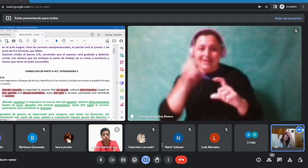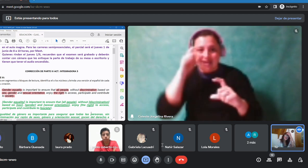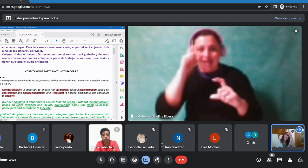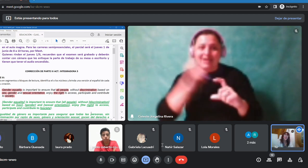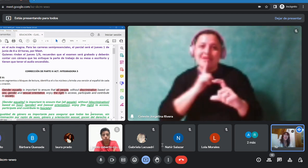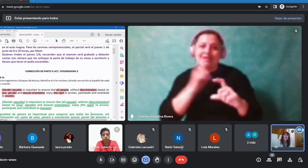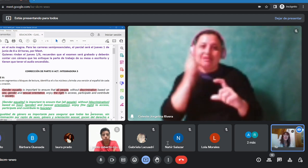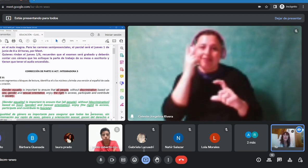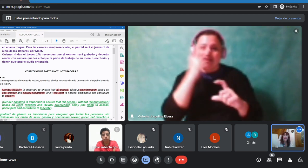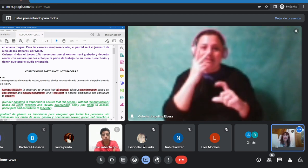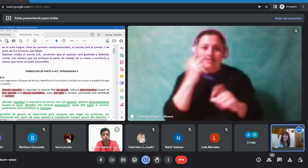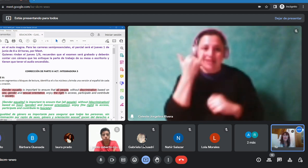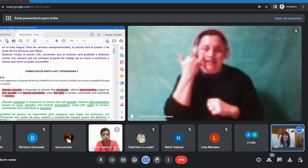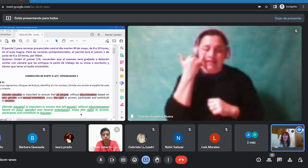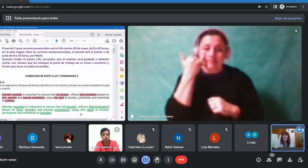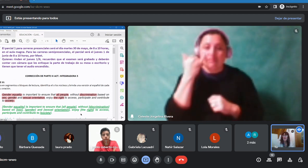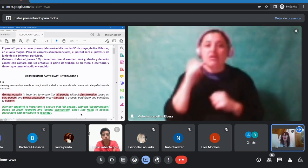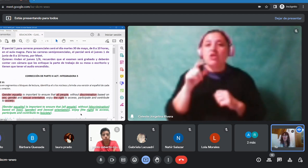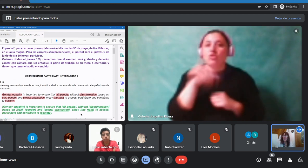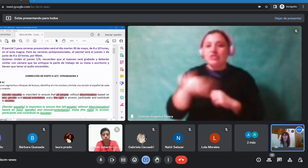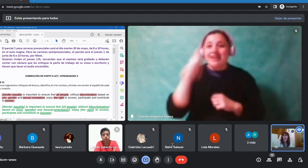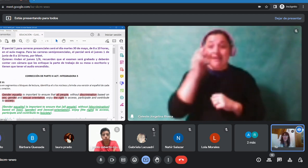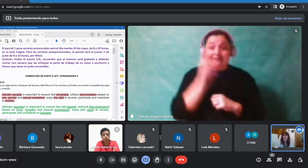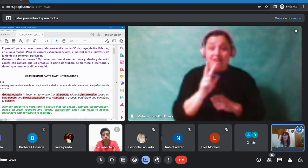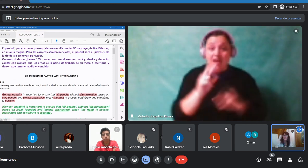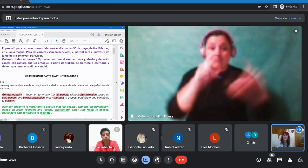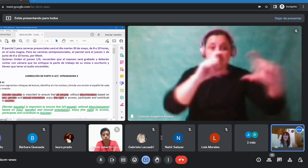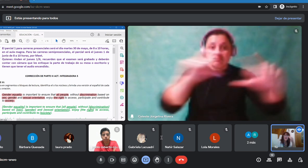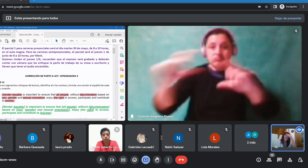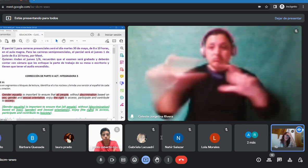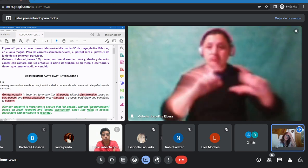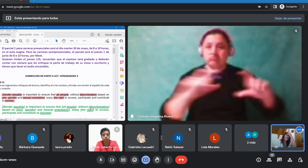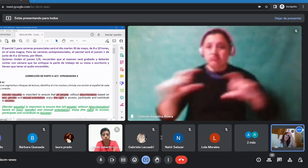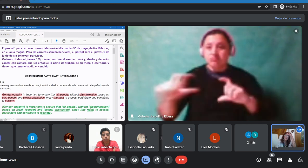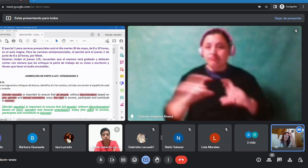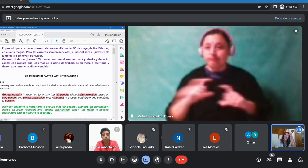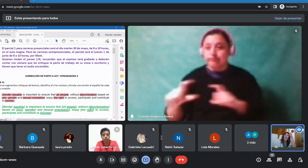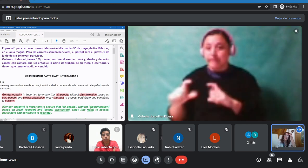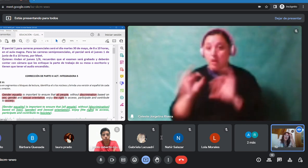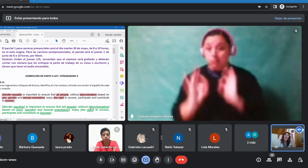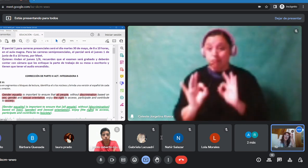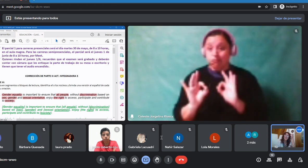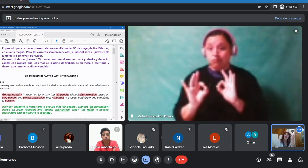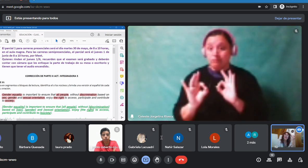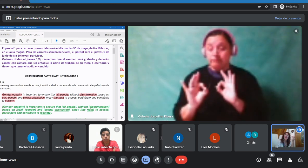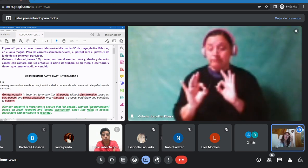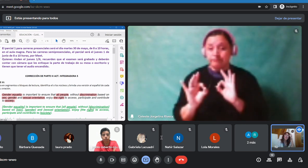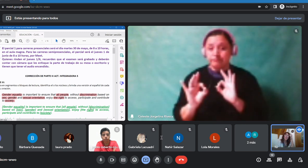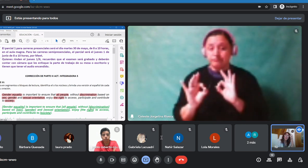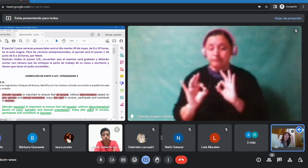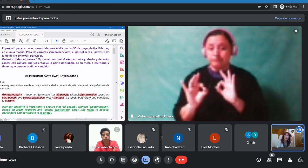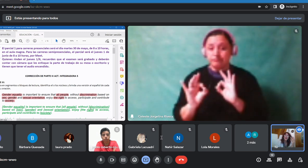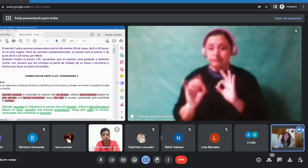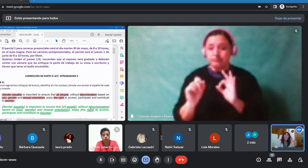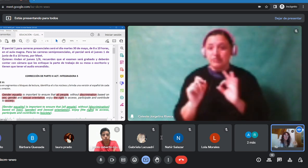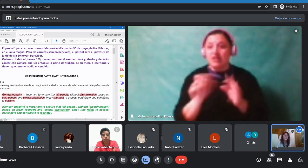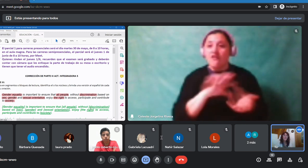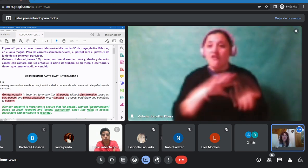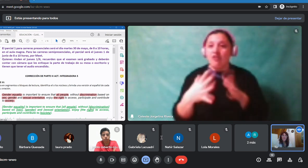así quedó el cuadro, ¿sí? O sea, el marcar los